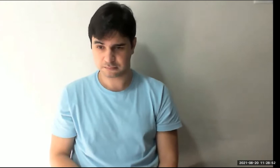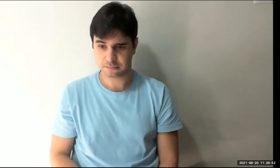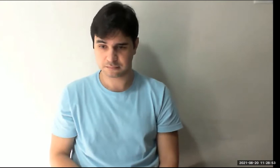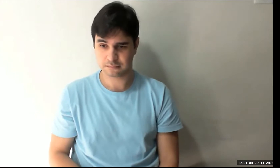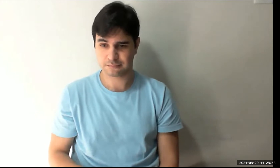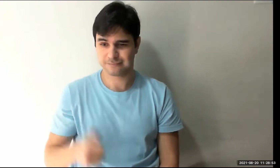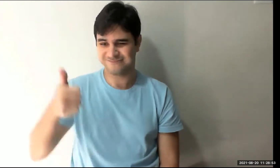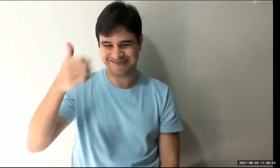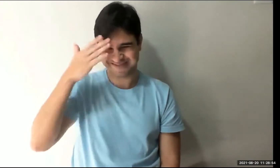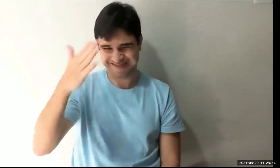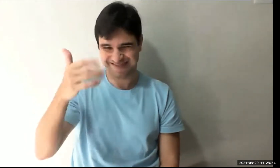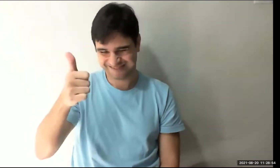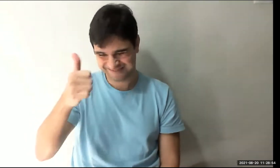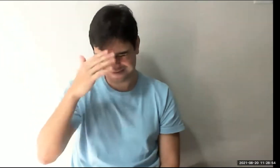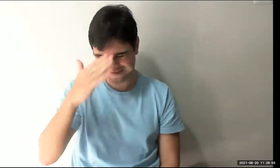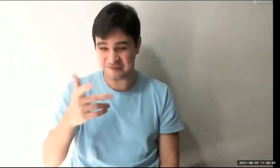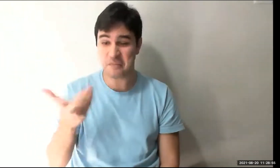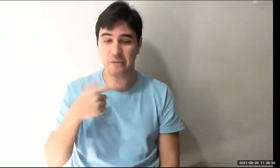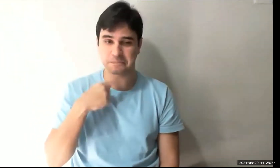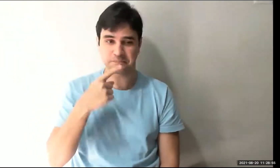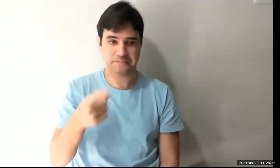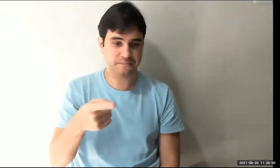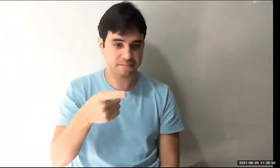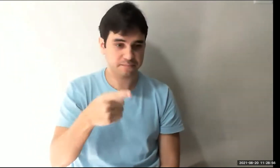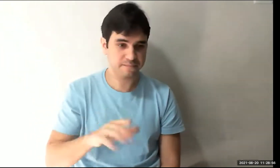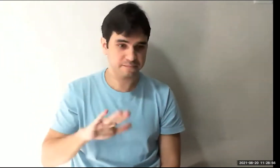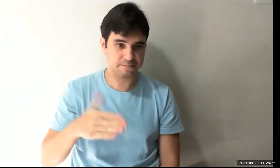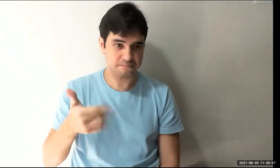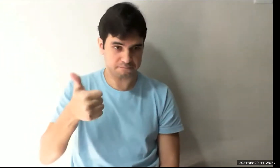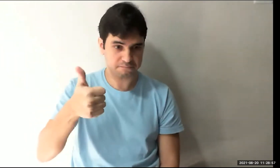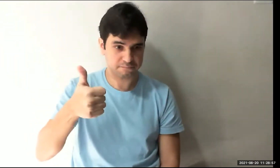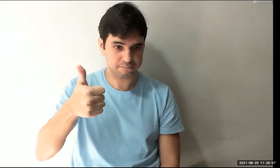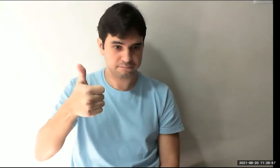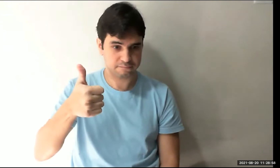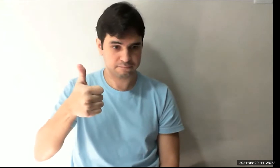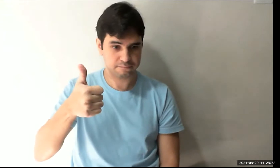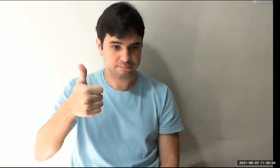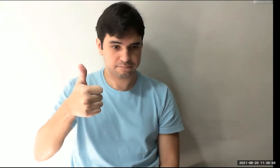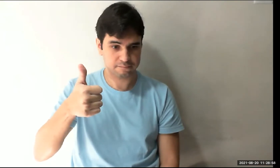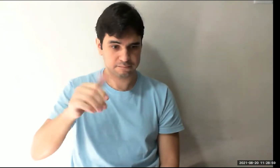Parabéns. Parabéns pela palestra, parabéns pela banca, não, parabéns pela palestra. Obrigada, viu?